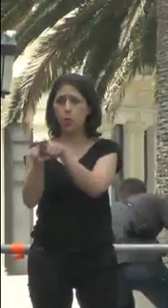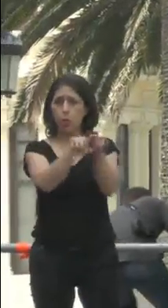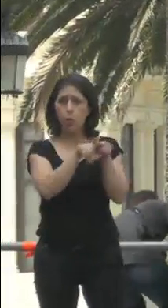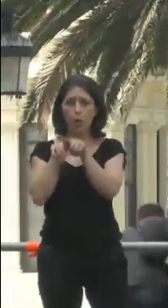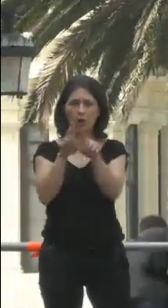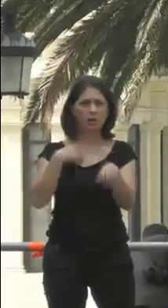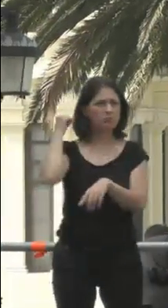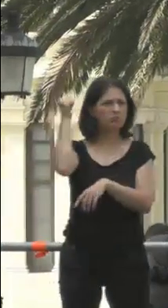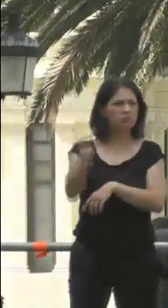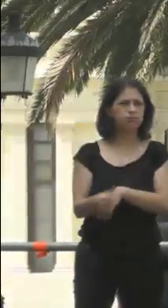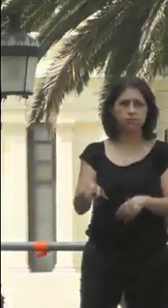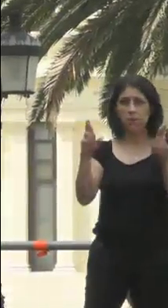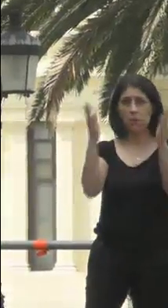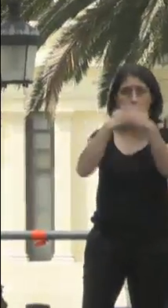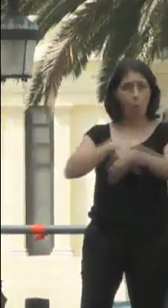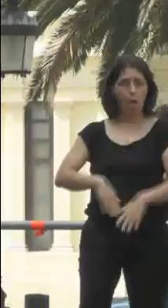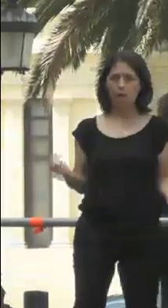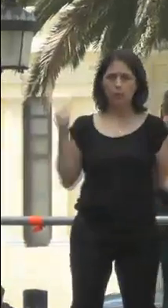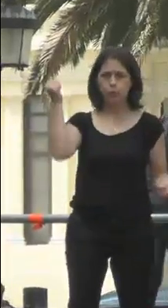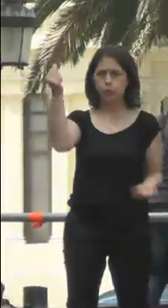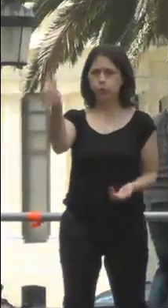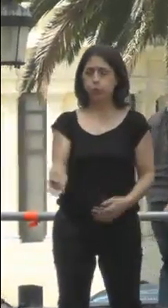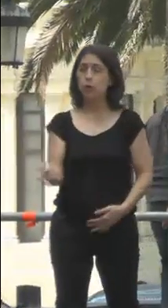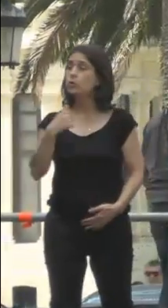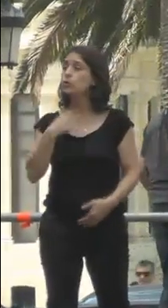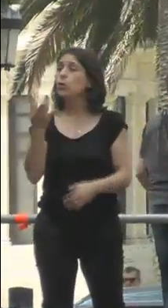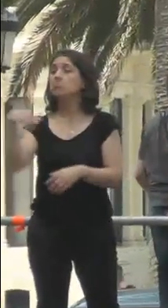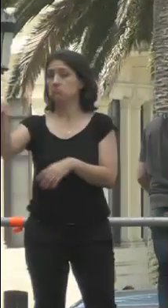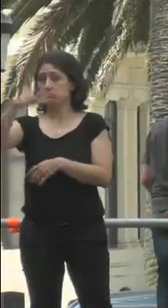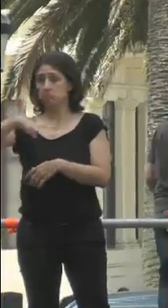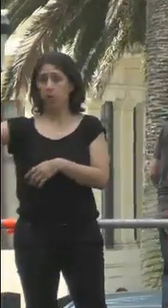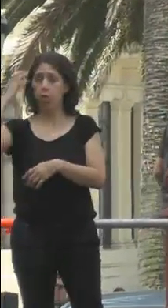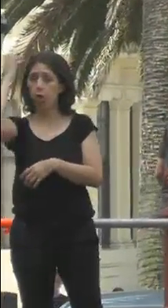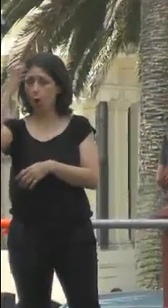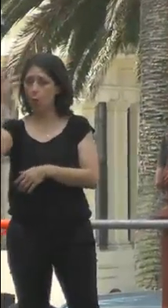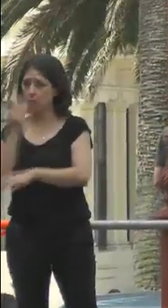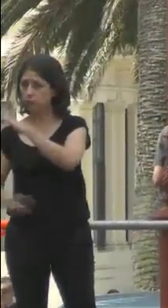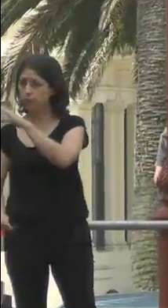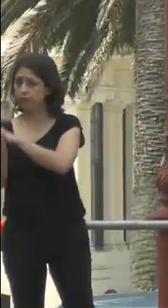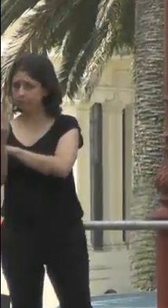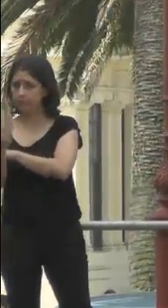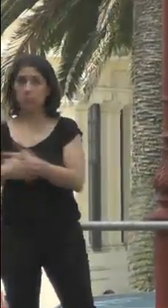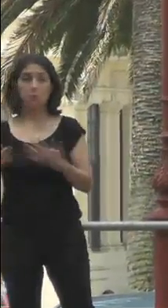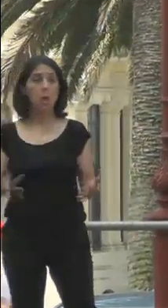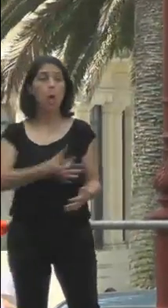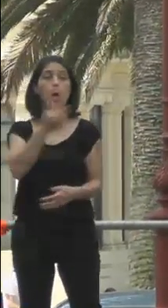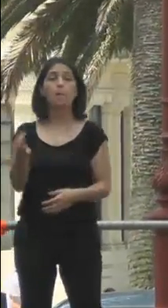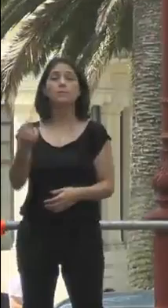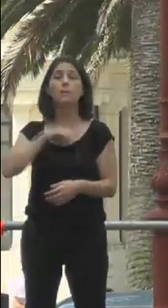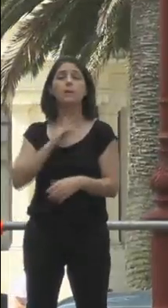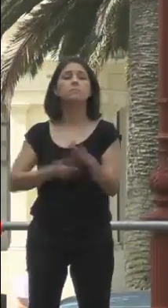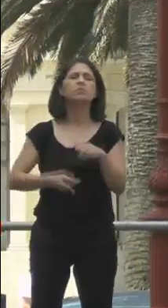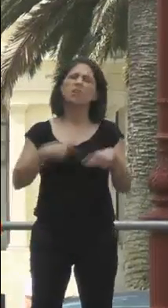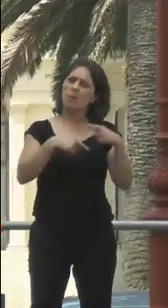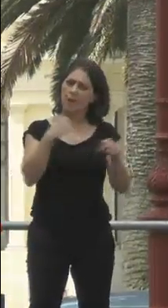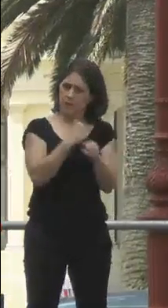sin esperanza durante moito tempo. Eu nací nunha parroquia da Coruña, da esta provincia, e nacín no seo dunha